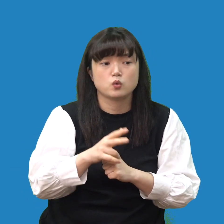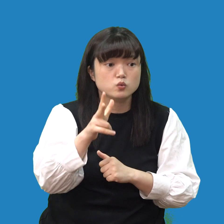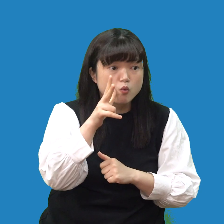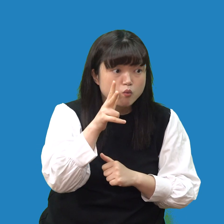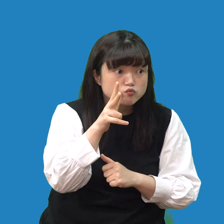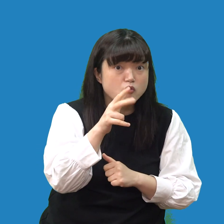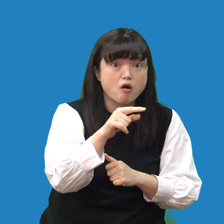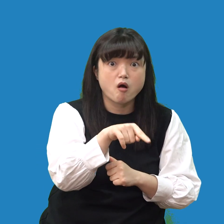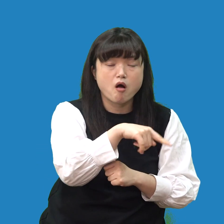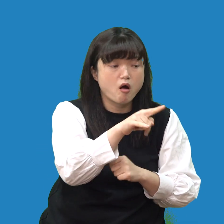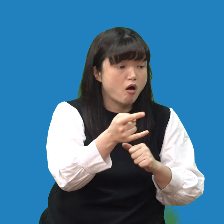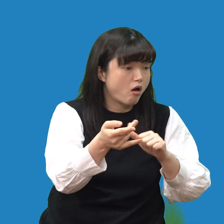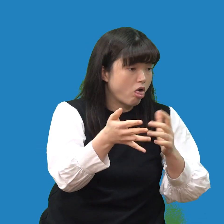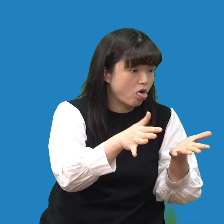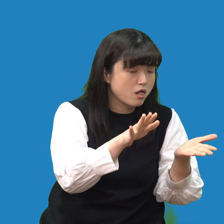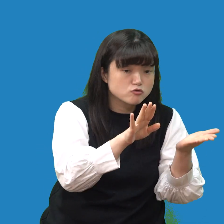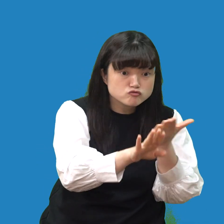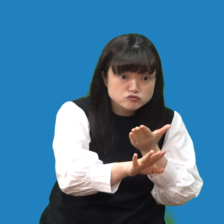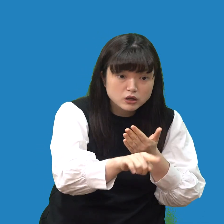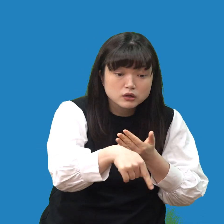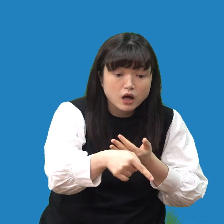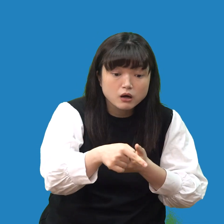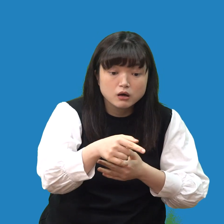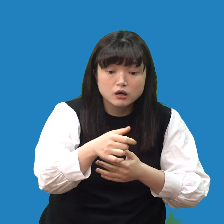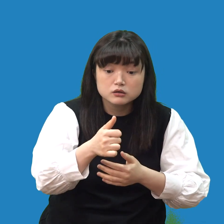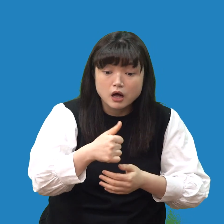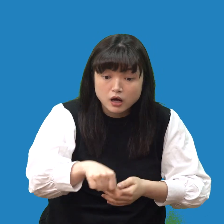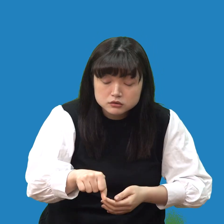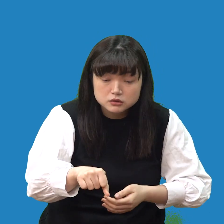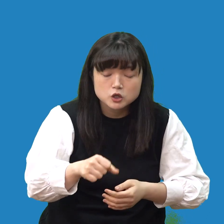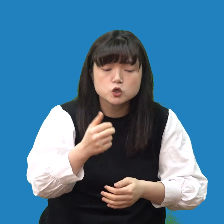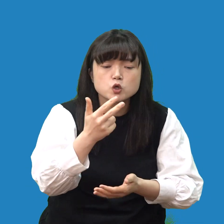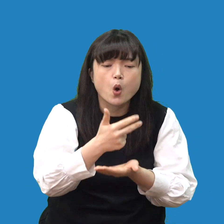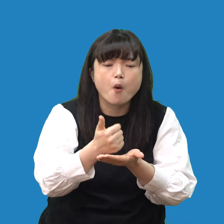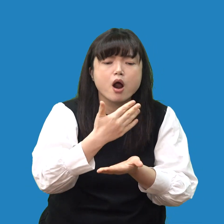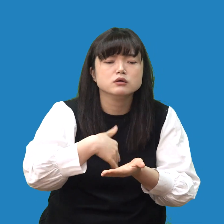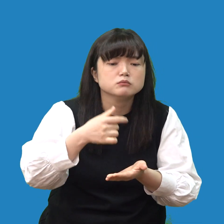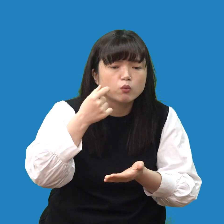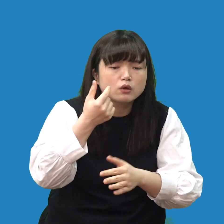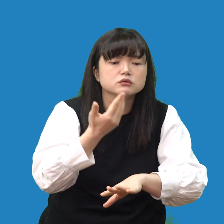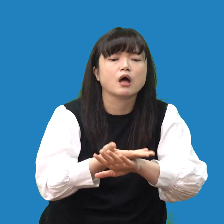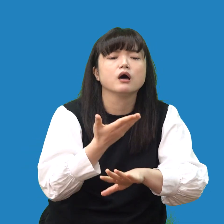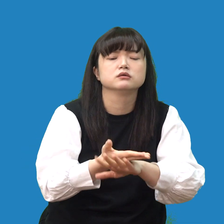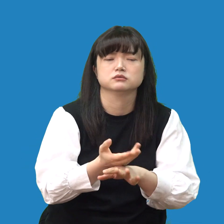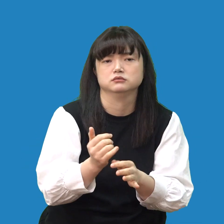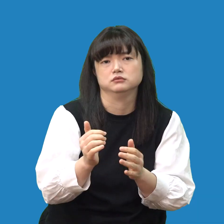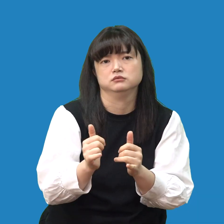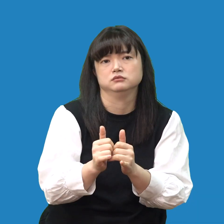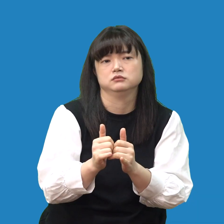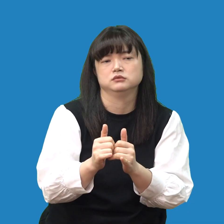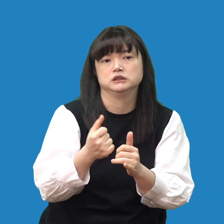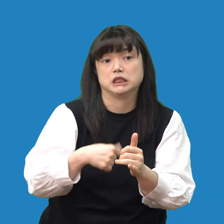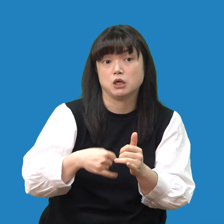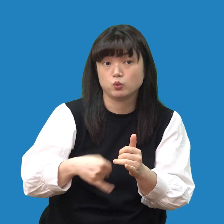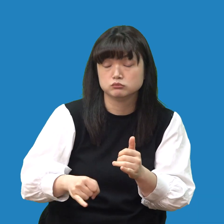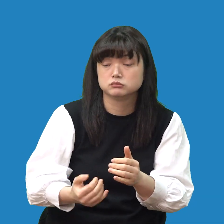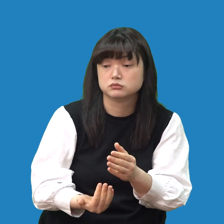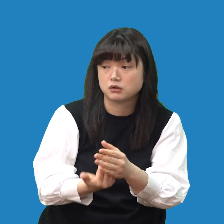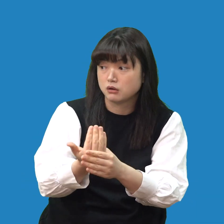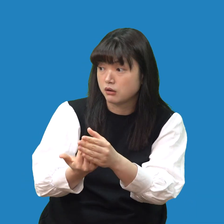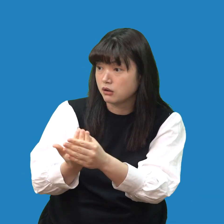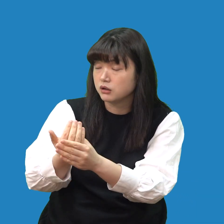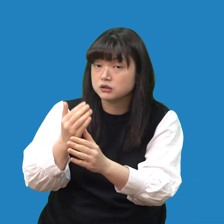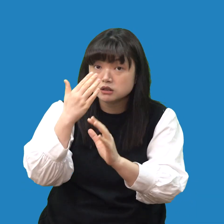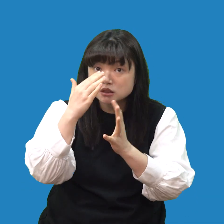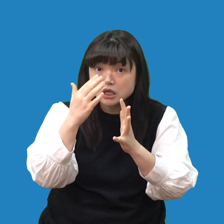여호수아 그 세대가 죽고 난 이후에 여호와를 알지 못하는 다른 세대가 일어나서 이스라엘